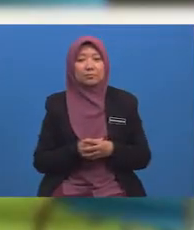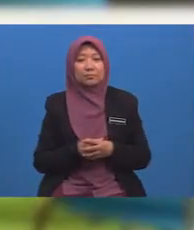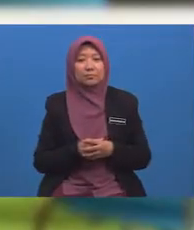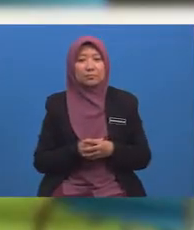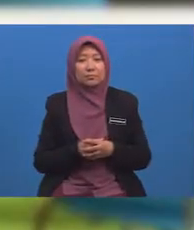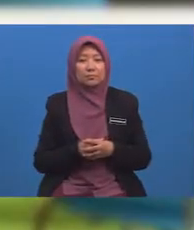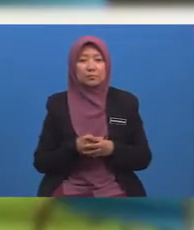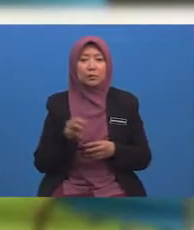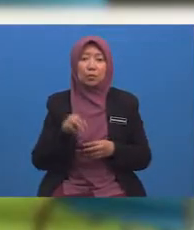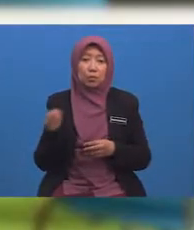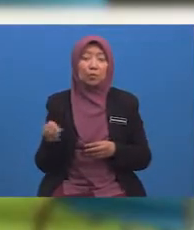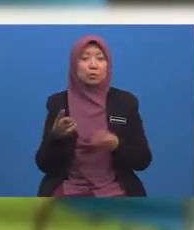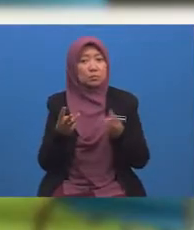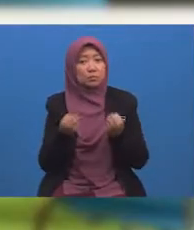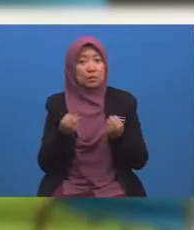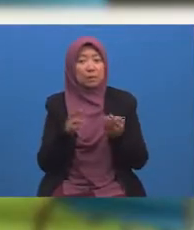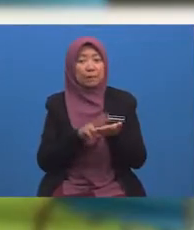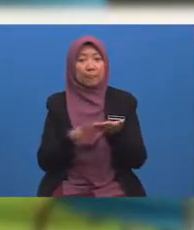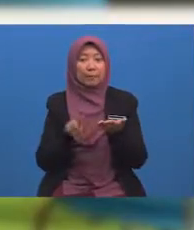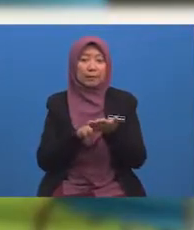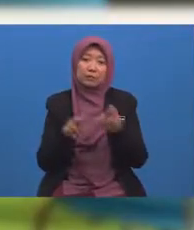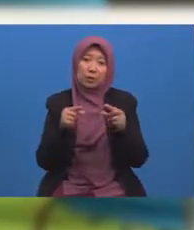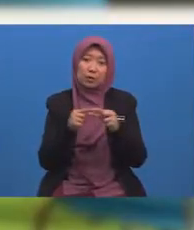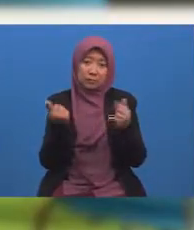Murid-murid hendak membaca Al-Quran sebagai rutin harian.